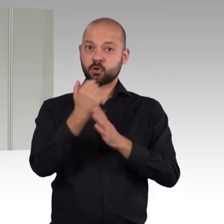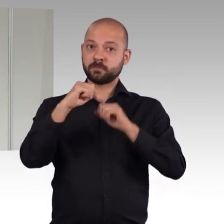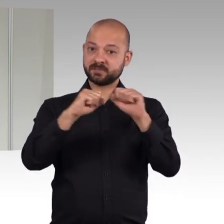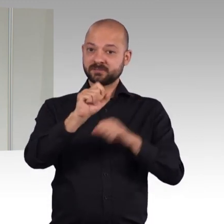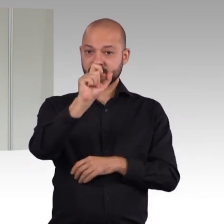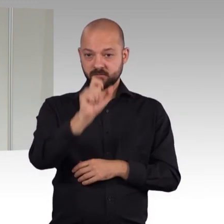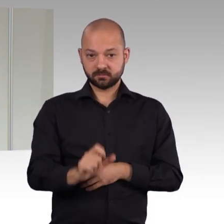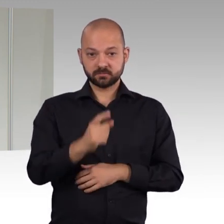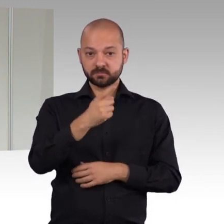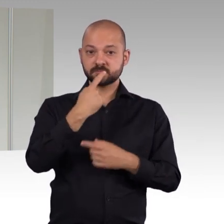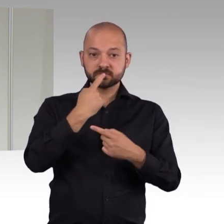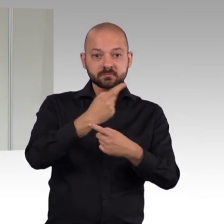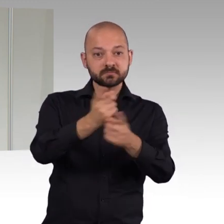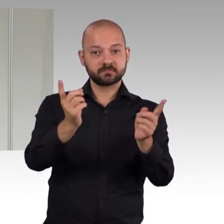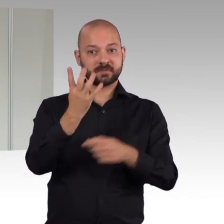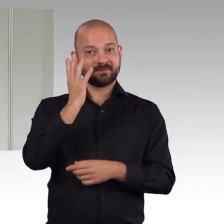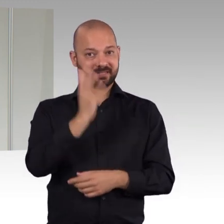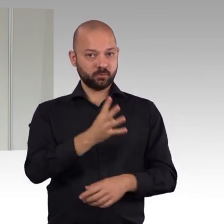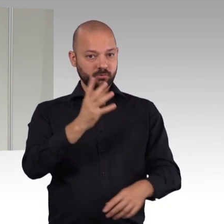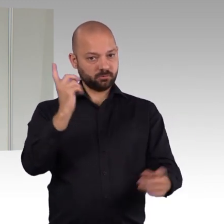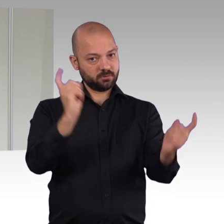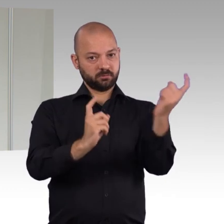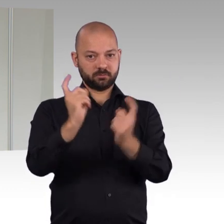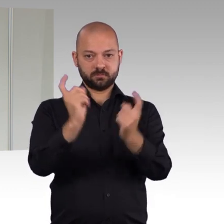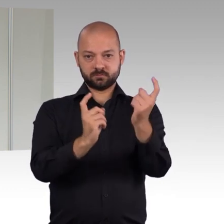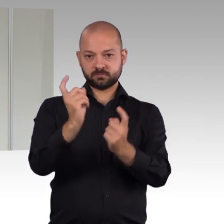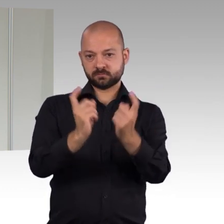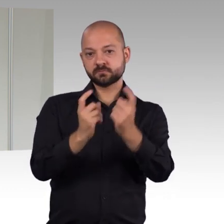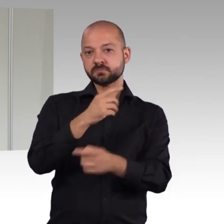hier vereidigt. Ist das die Art Verlässlichkeit, die Sie meinen?